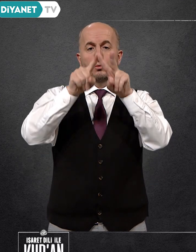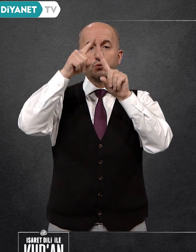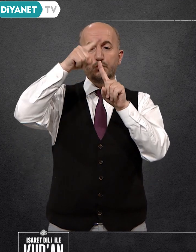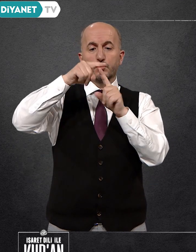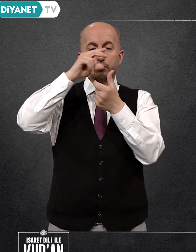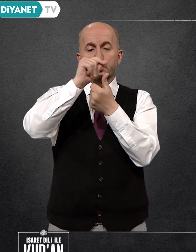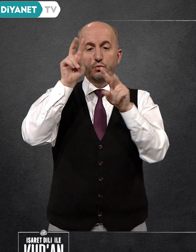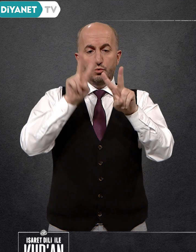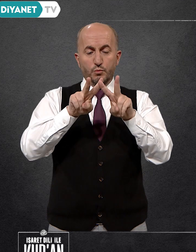küçüğüm